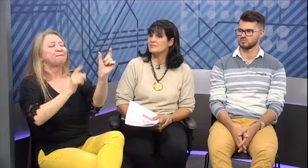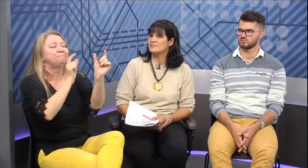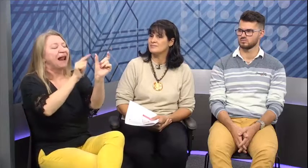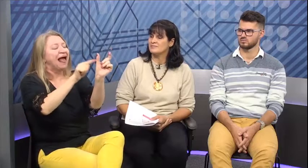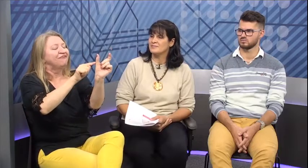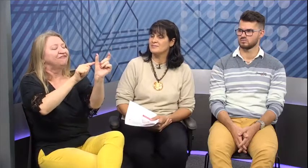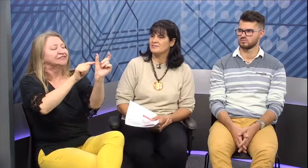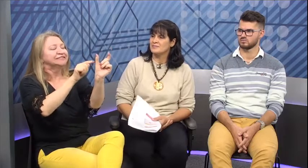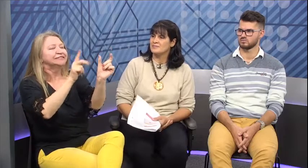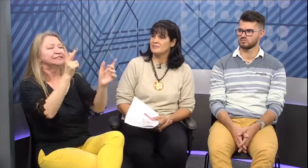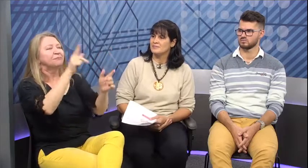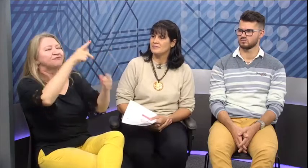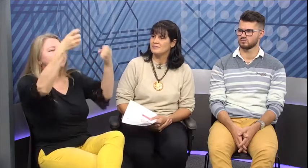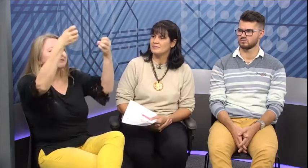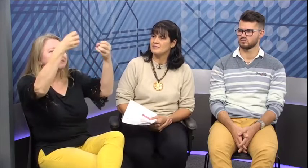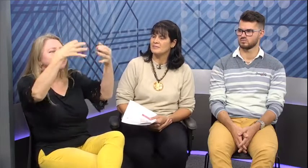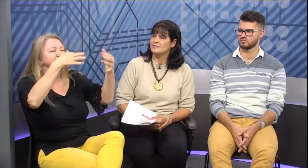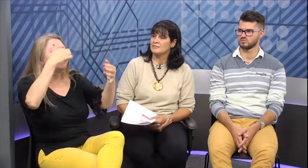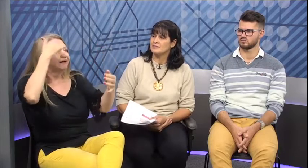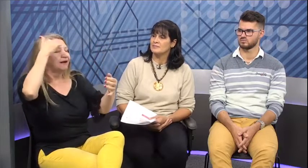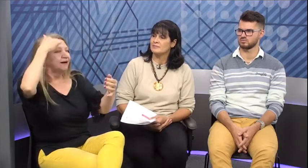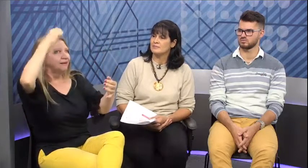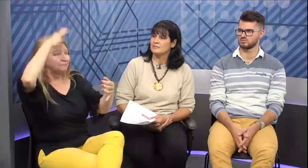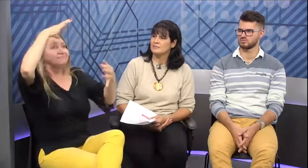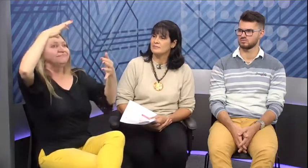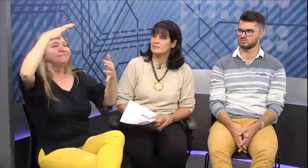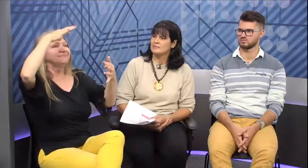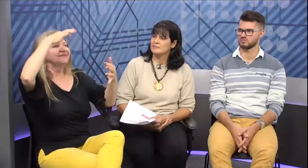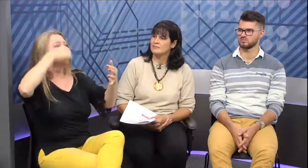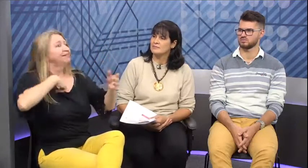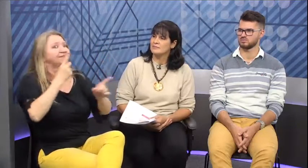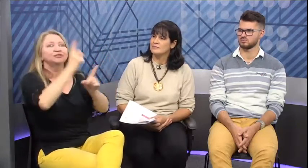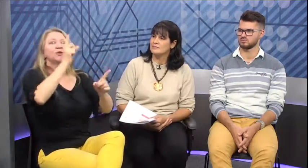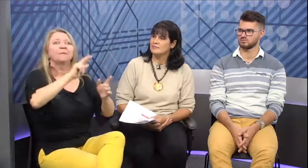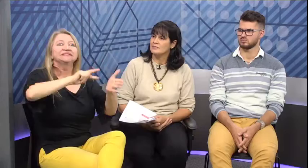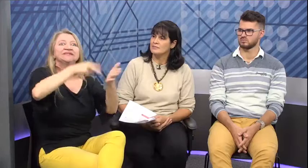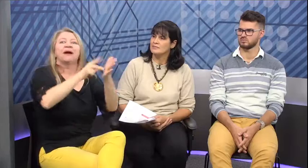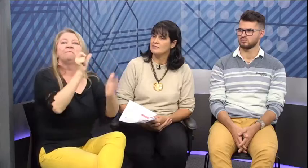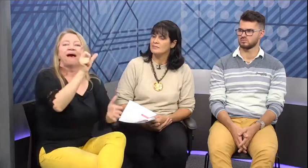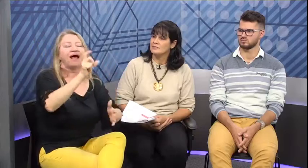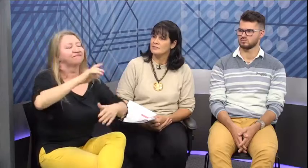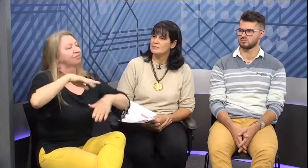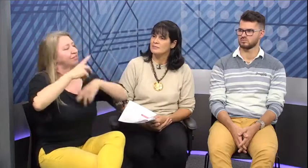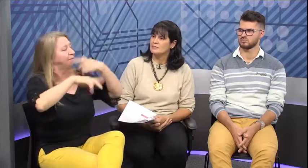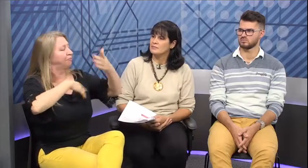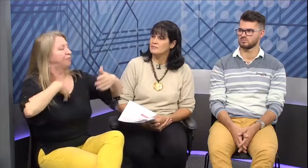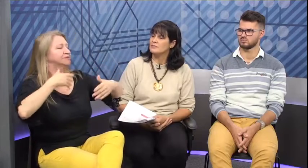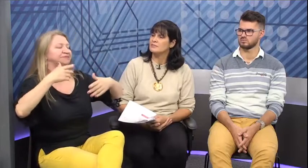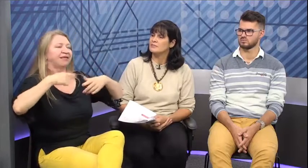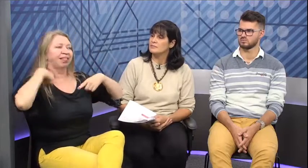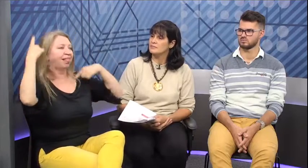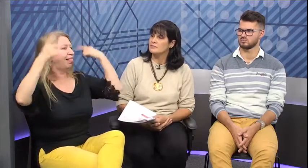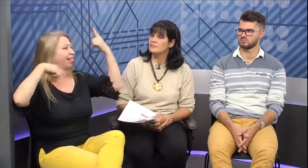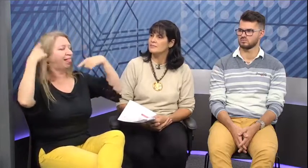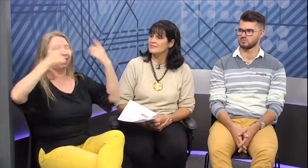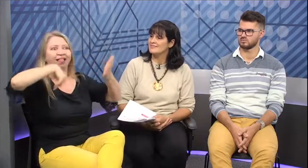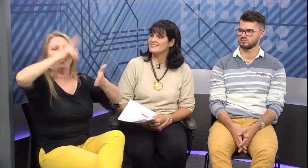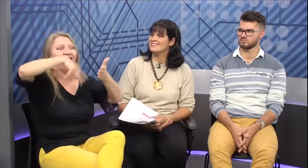com a professora houve uma descoberta, né? E a professora foi como se ela acendesse uma luz, né? E aí depois eu